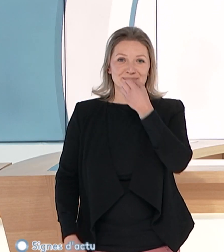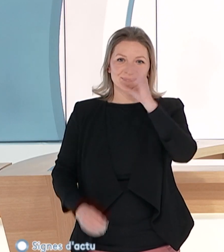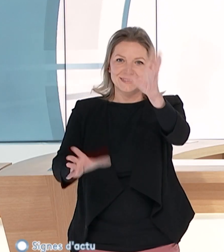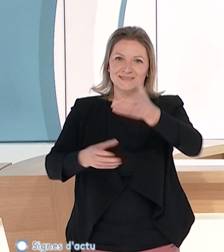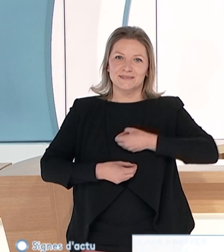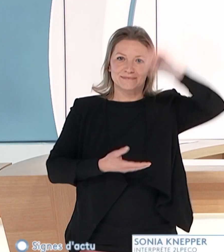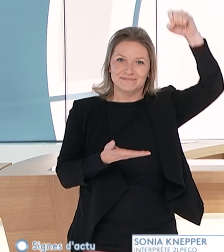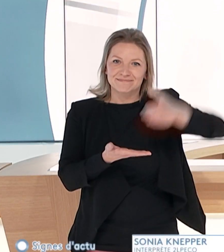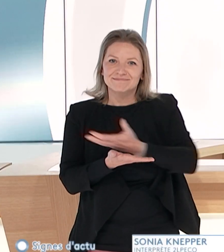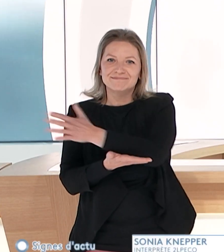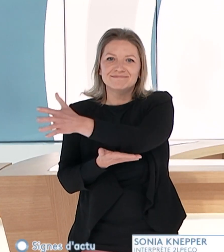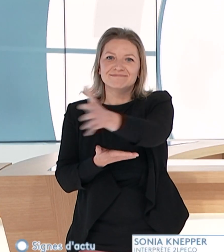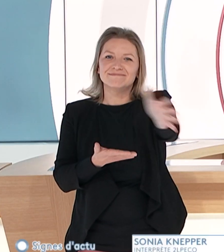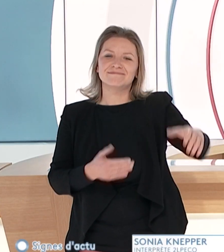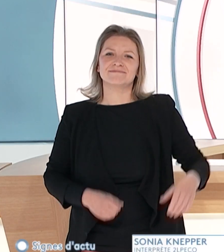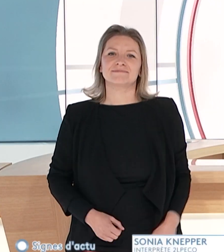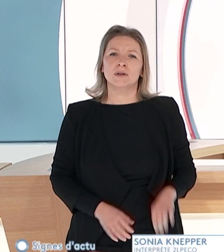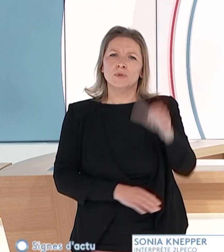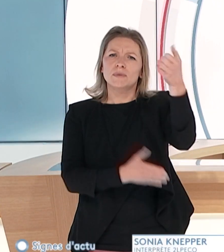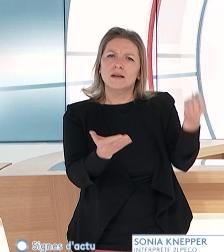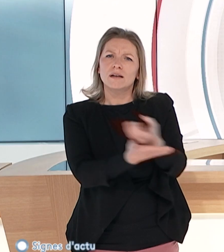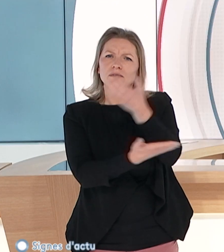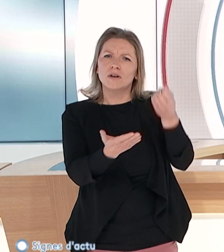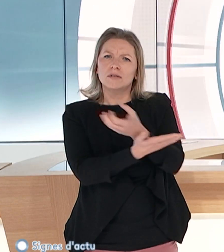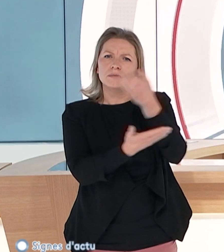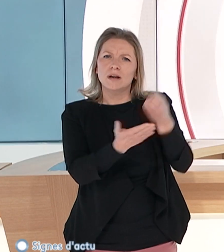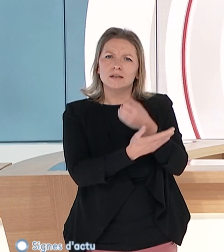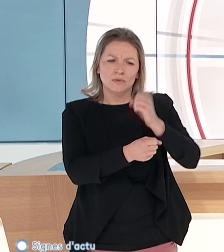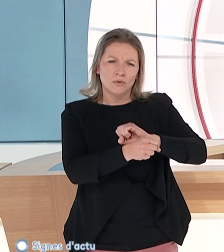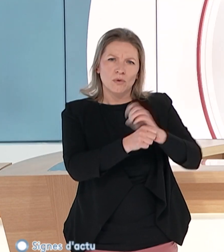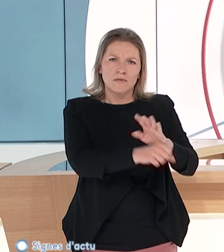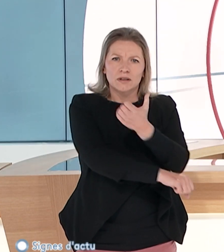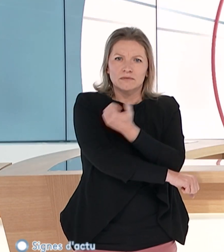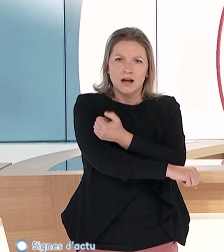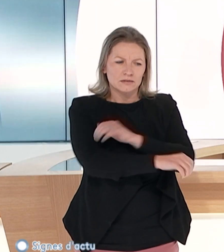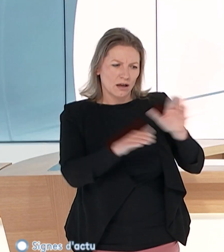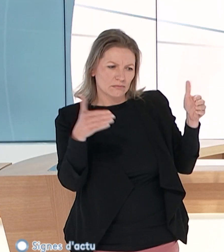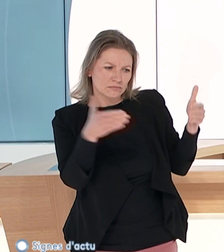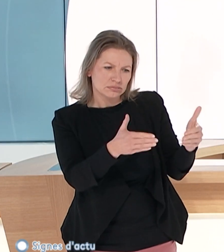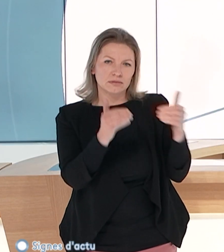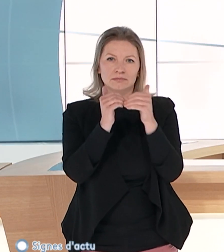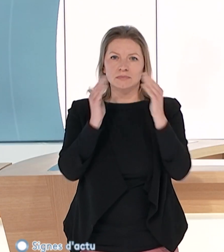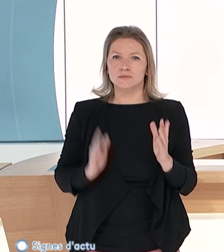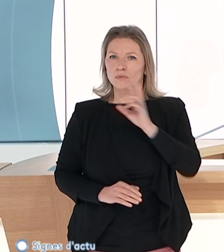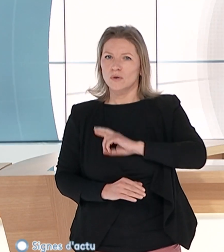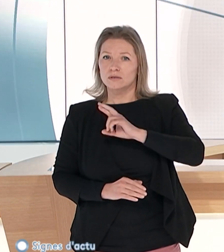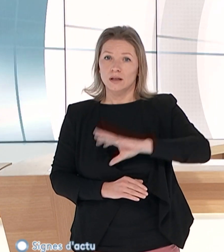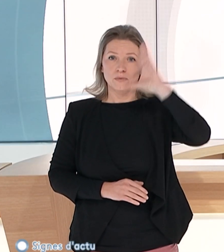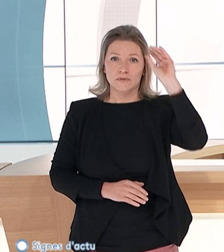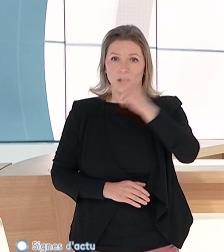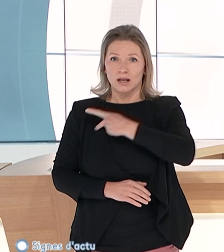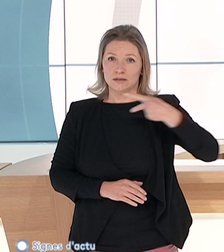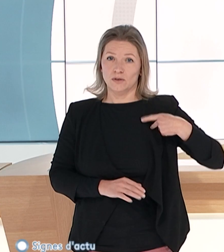Bonjour, bienvenue dans Signes d'Actu, l'actualité de Nouvelle-Aquitaine en langue des signes. Nous nous intéressons tout d'abord à la vaccination contre